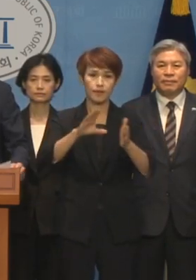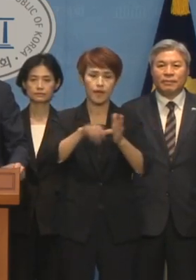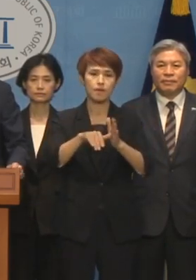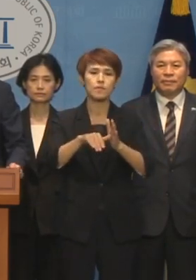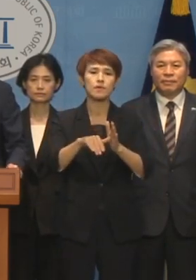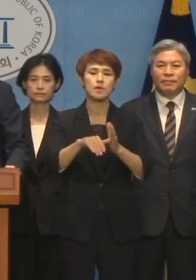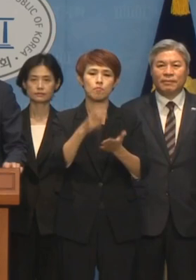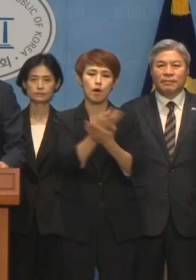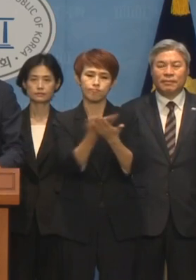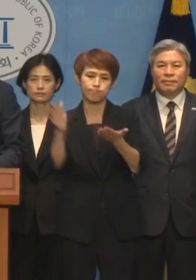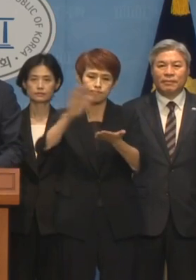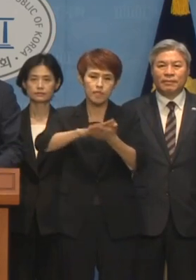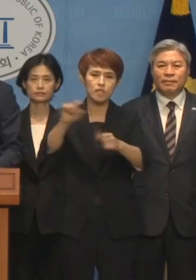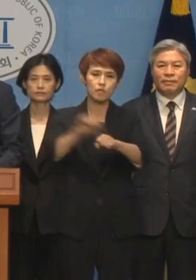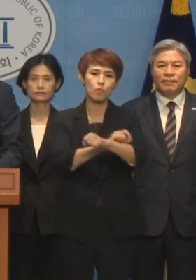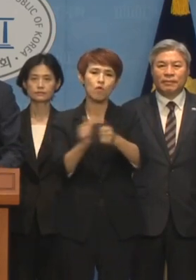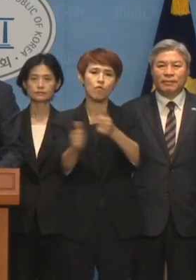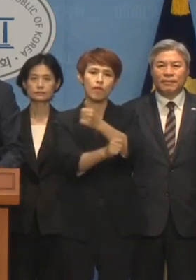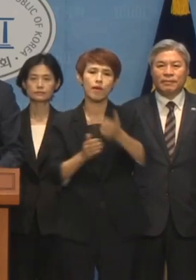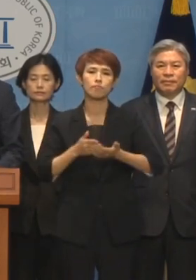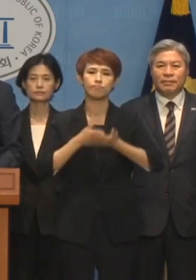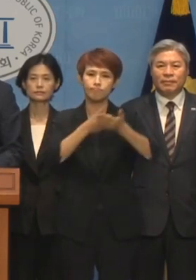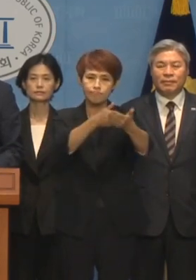개헌특별위원회를 설치하자고 제안합니다.